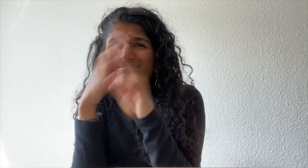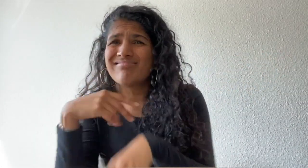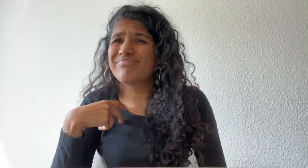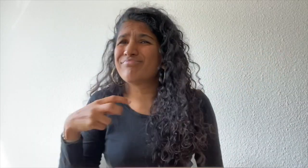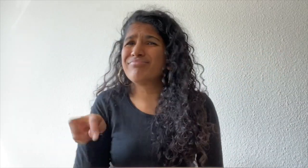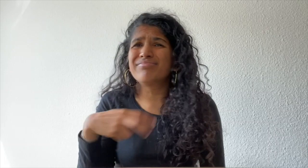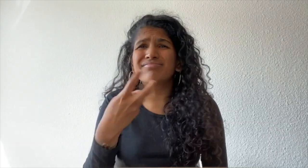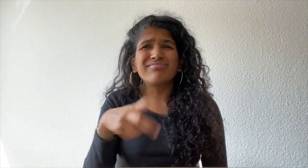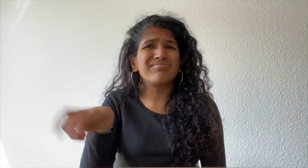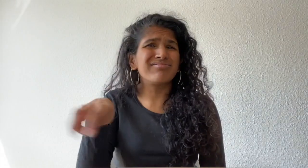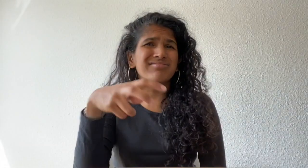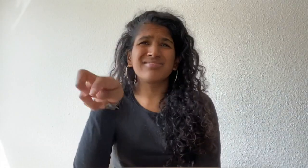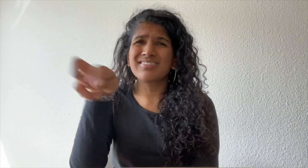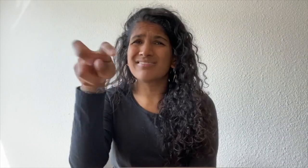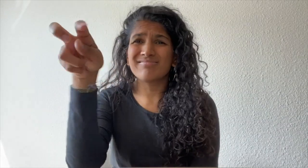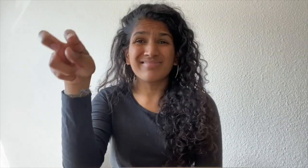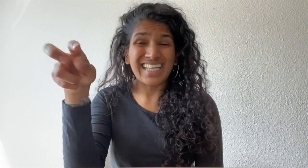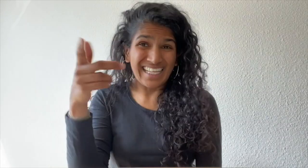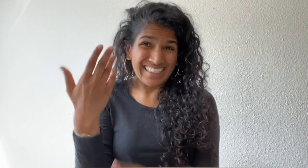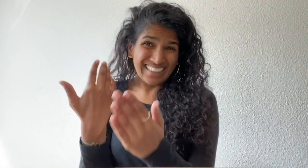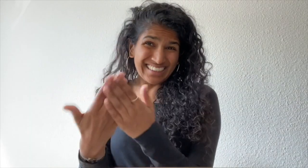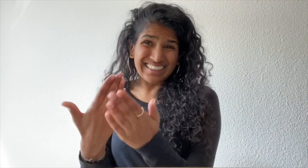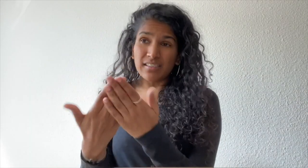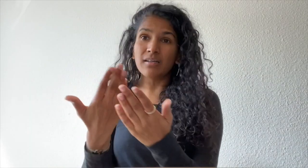haben, ohne über sie nachdenken zu müssen.